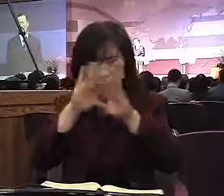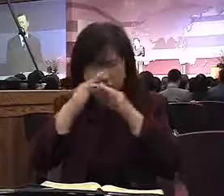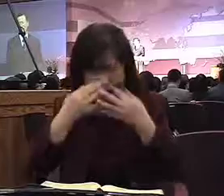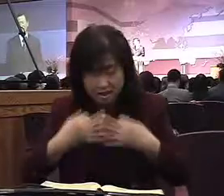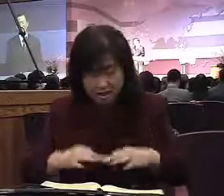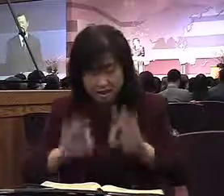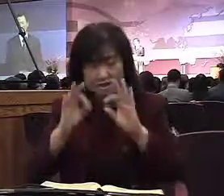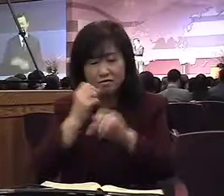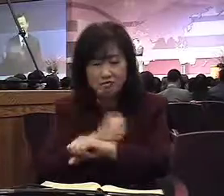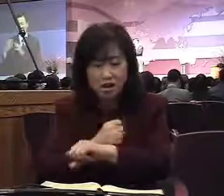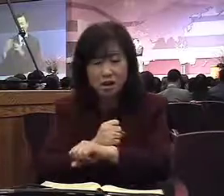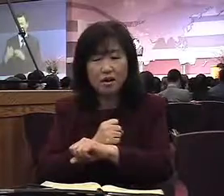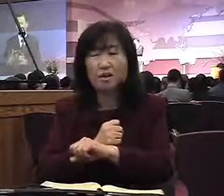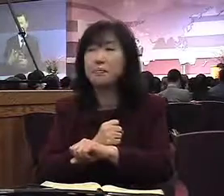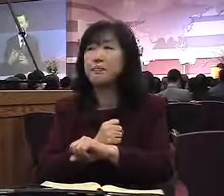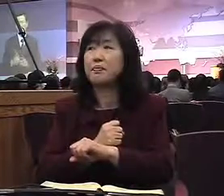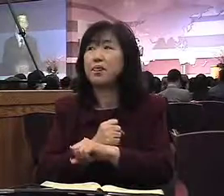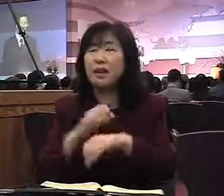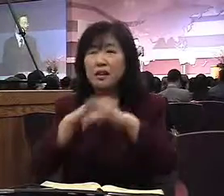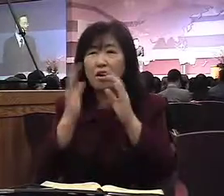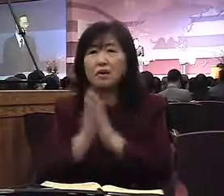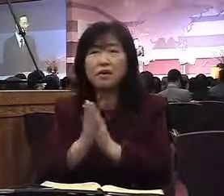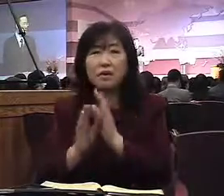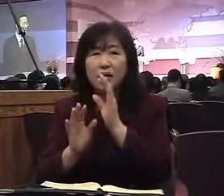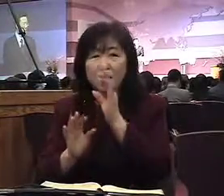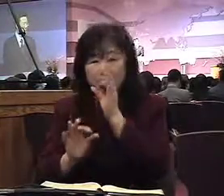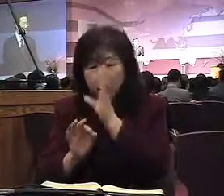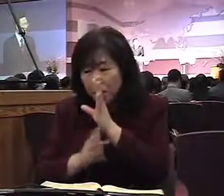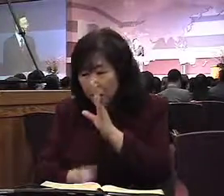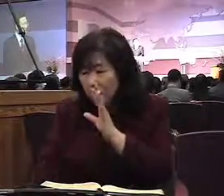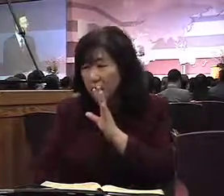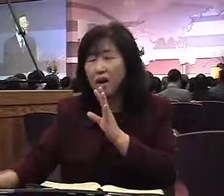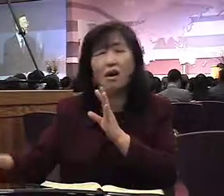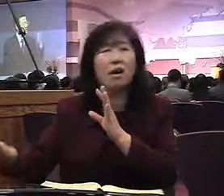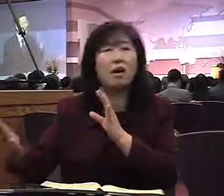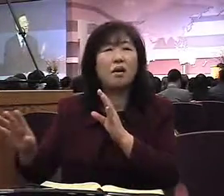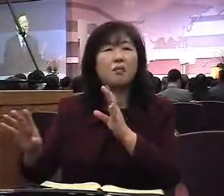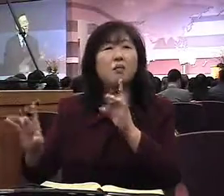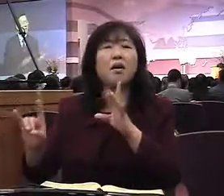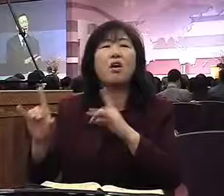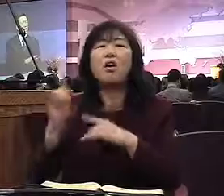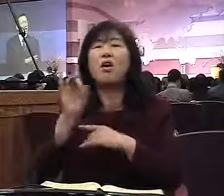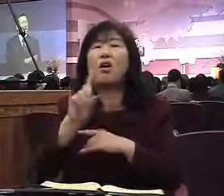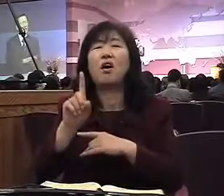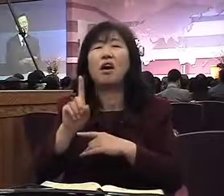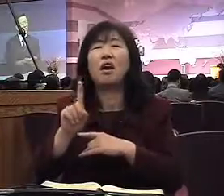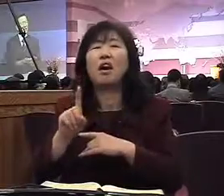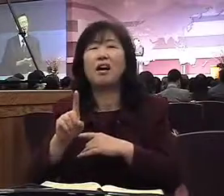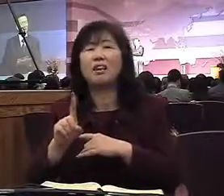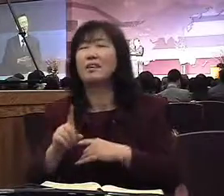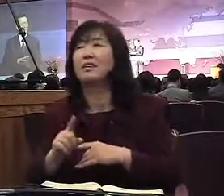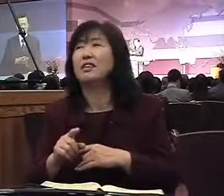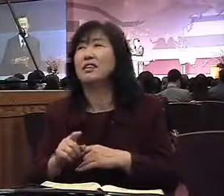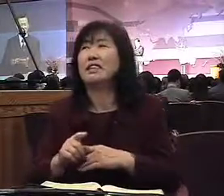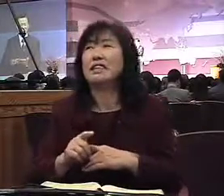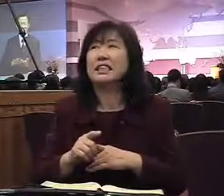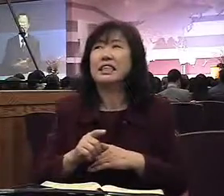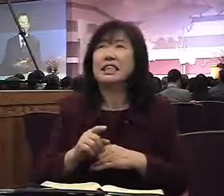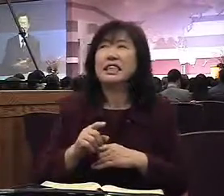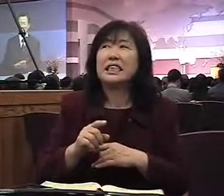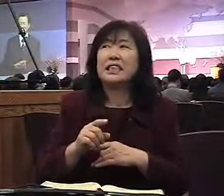그러나 다 빠져나가면 수고합니다. 그래서 여러분 건강의 망태를 2008년도에